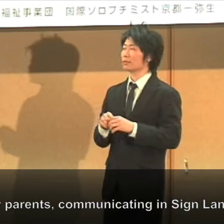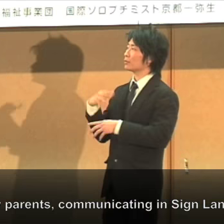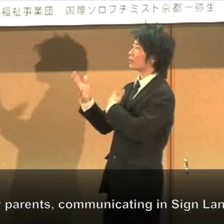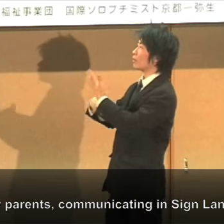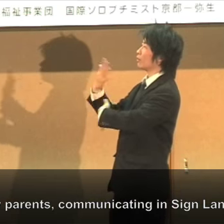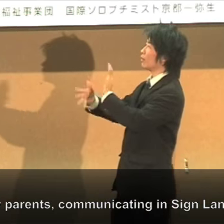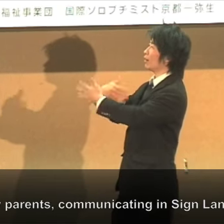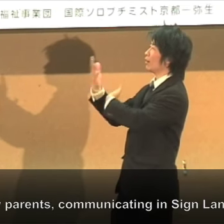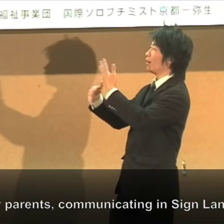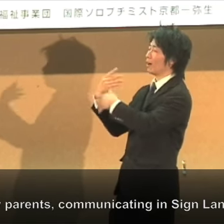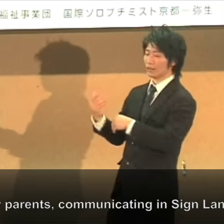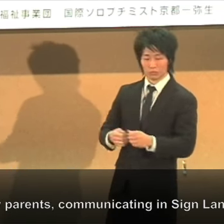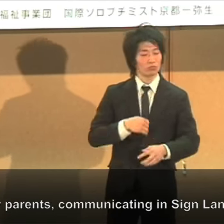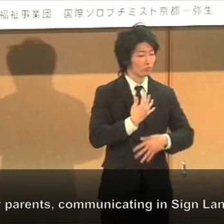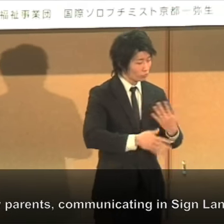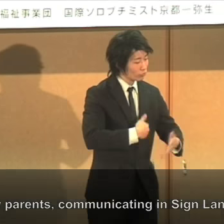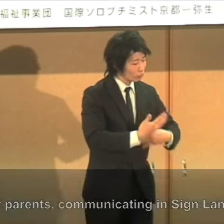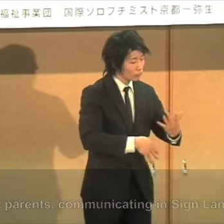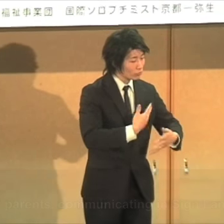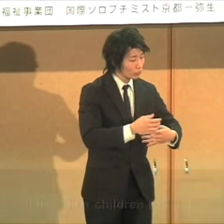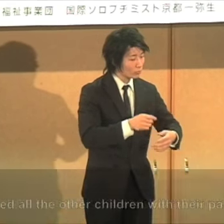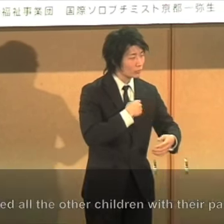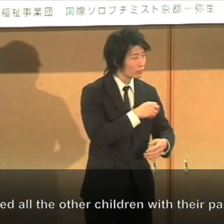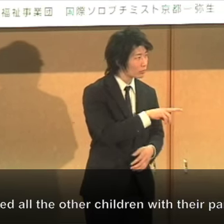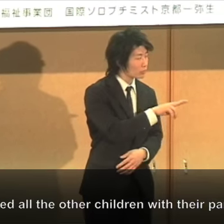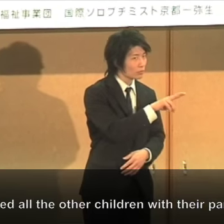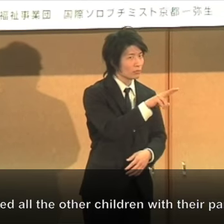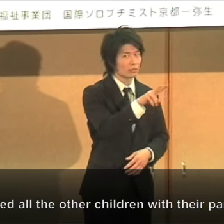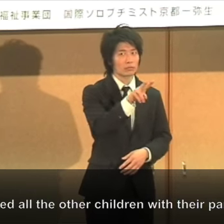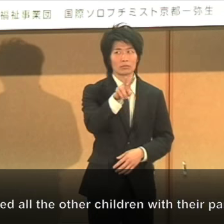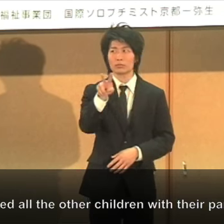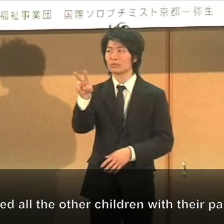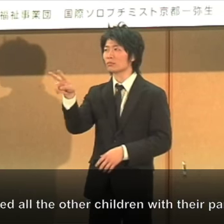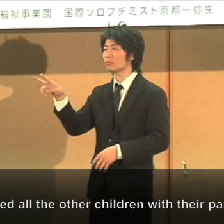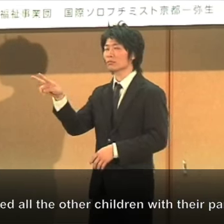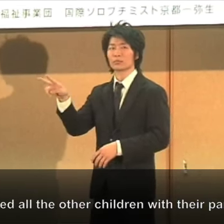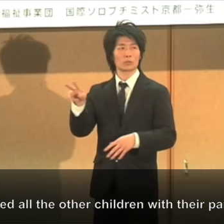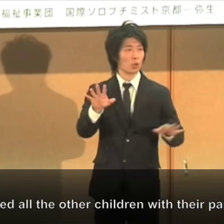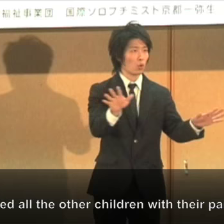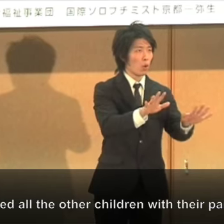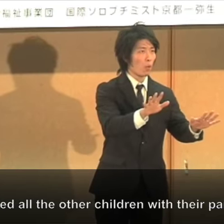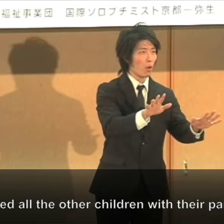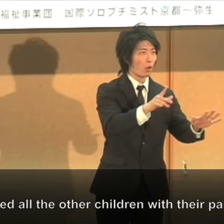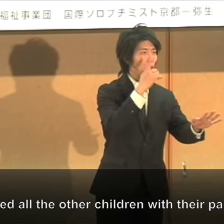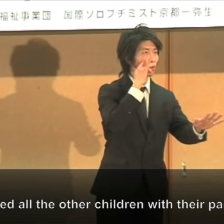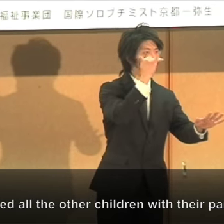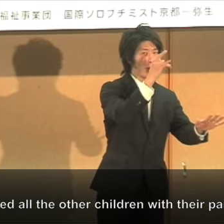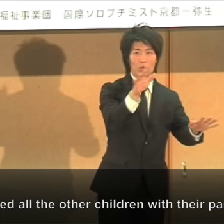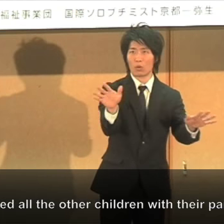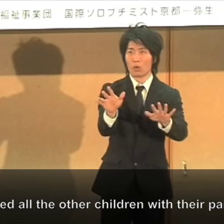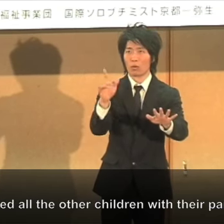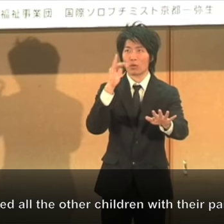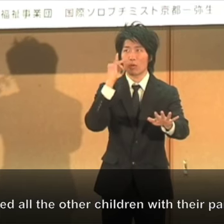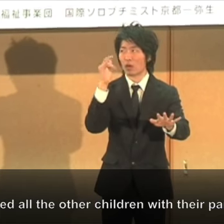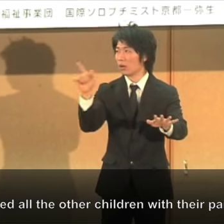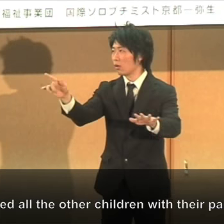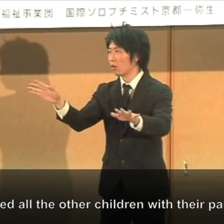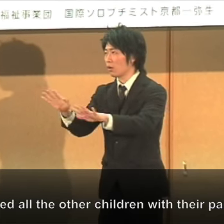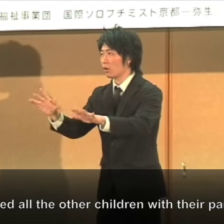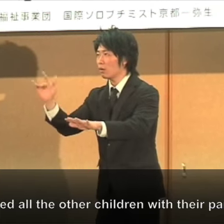ました。手話で当然親と話してますよね。すると周りを見て思ったんです。周りの子供と